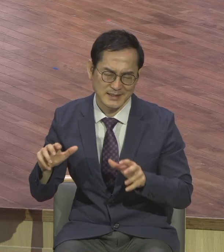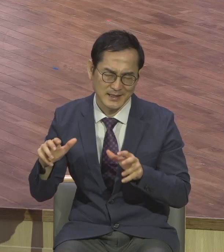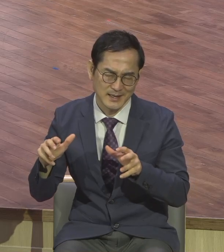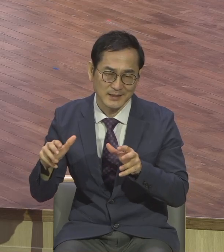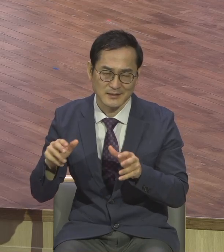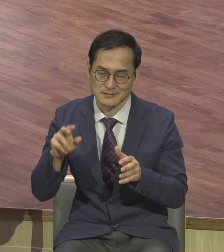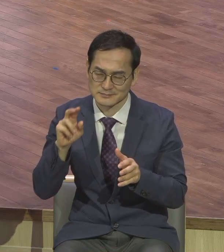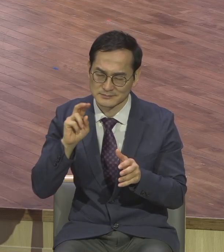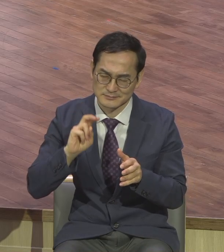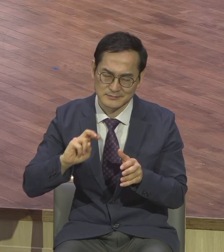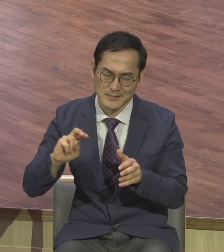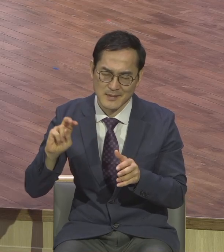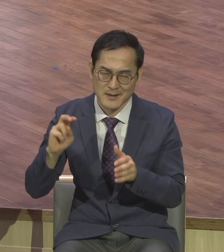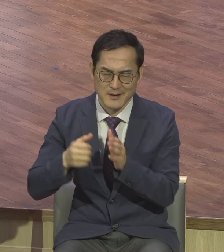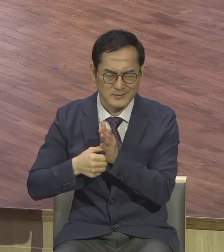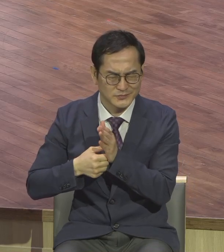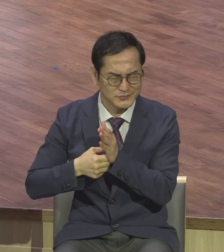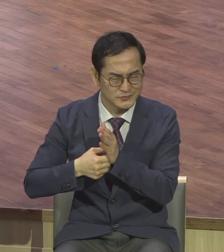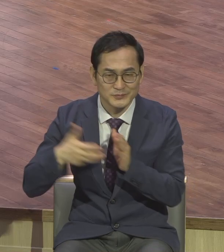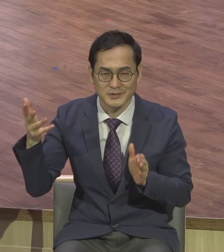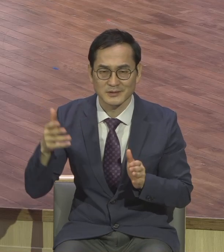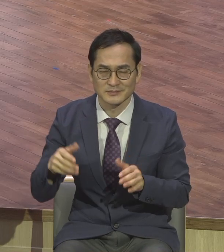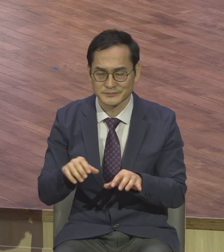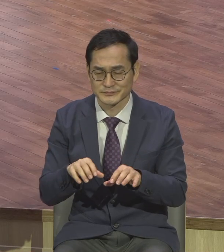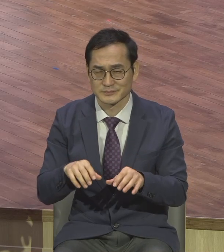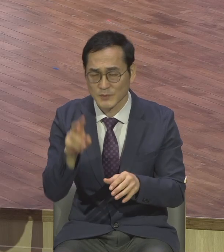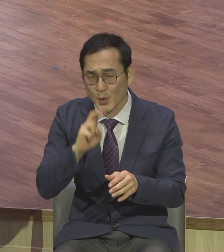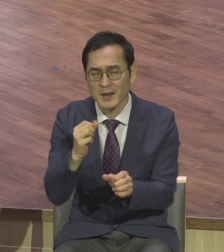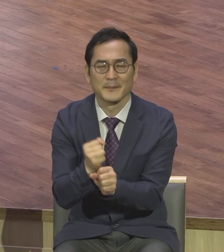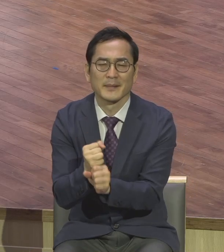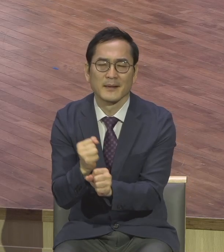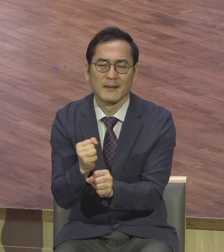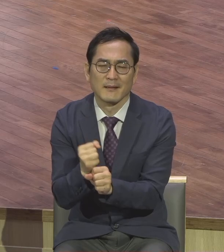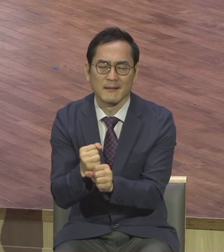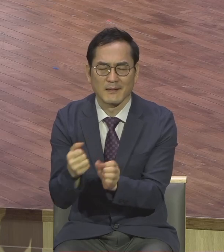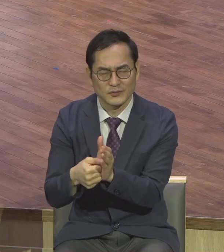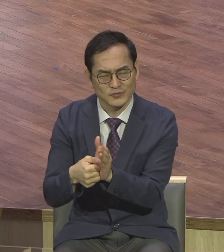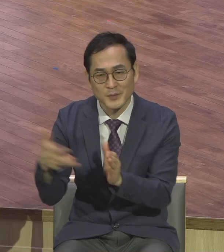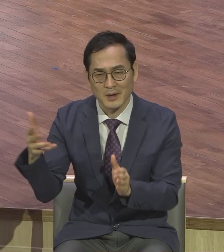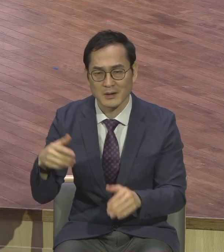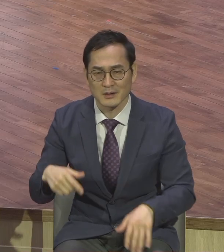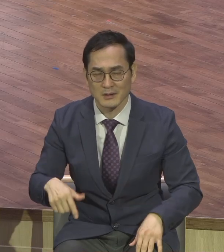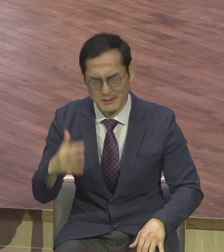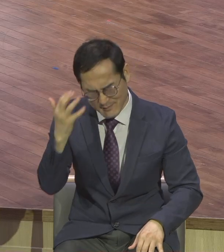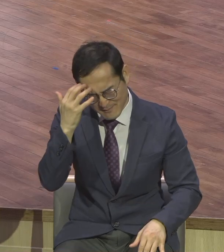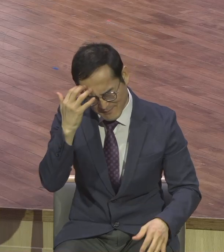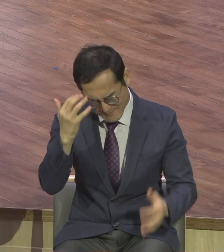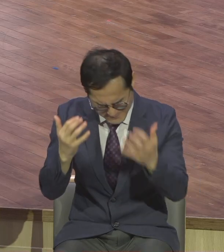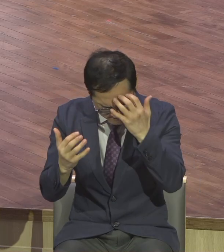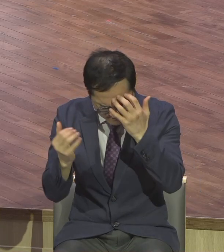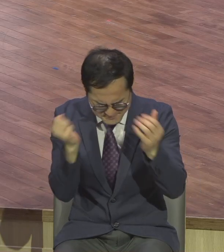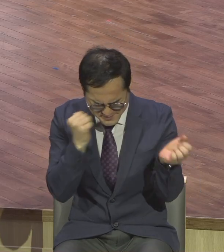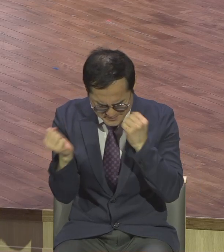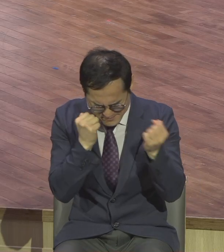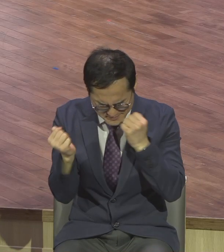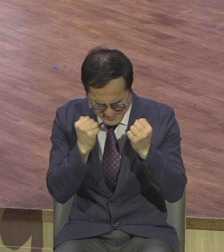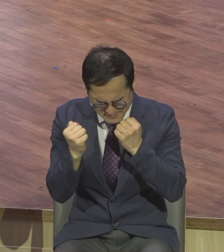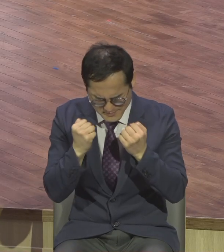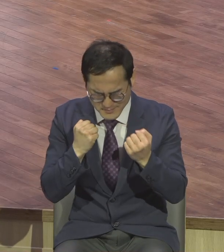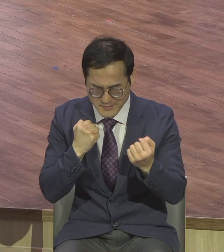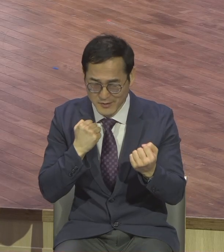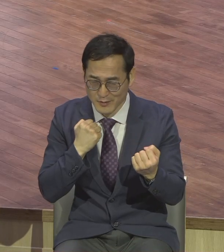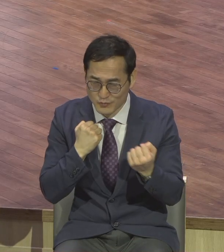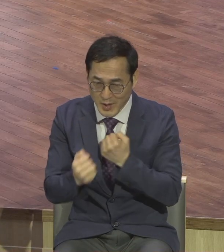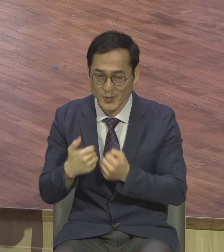공헌한 작곡까지요. 어떤 문제가 와도 내 환경 속에 어떤 어려움이 와도 내 믿음은